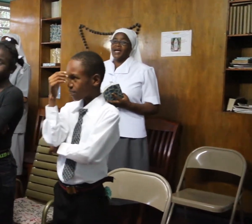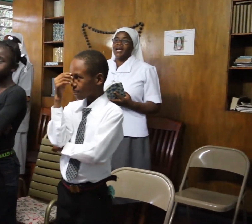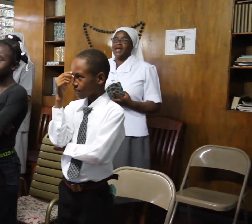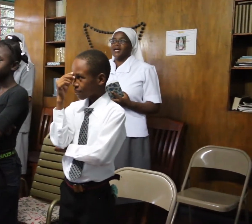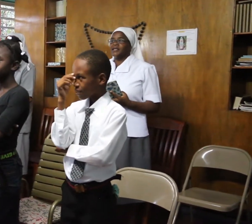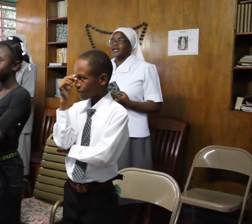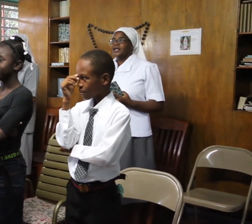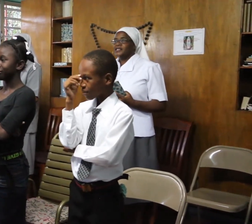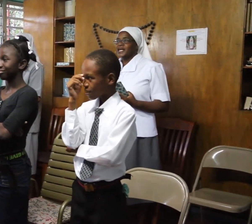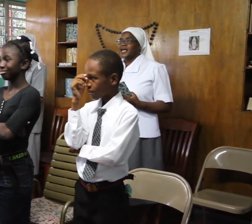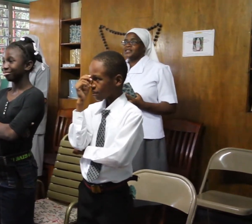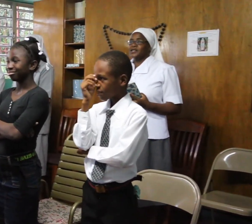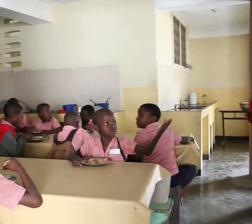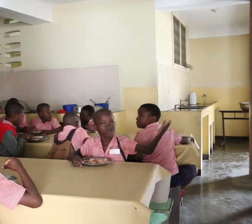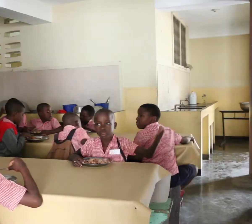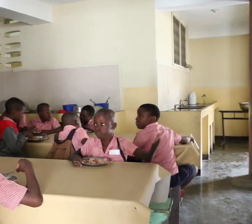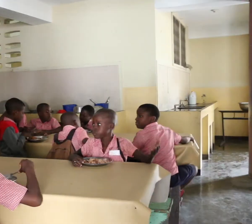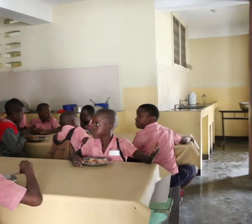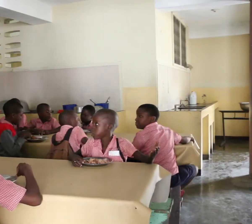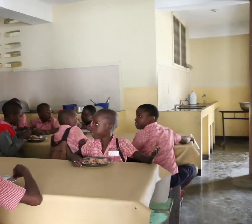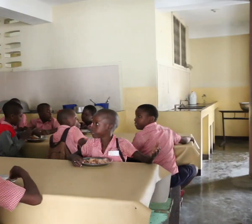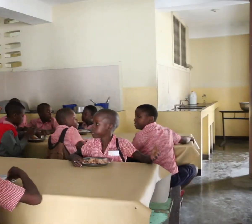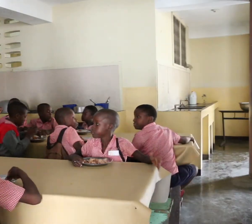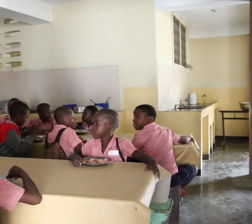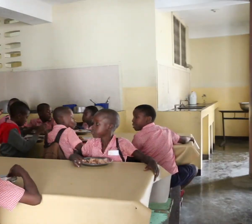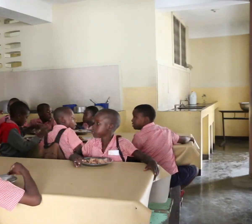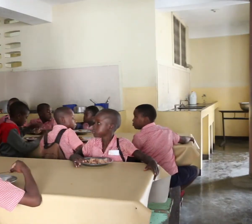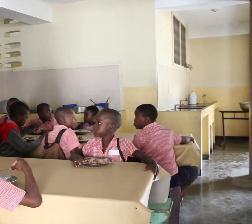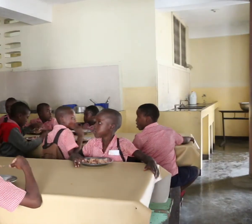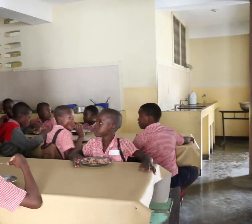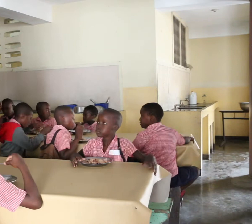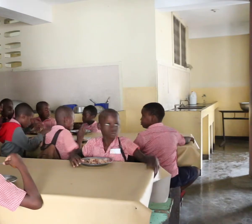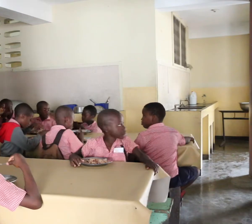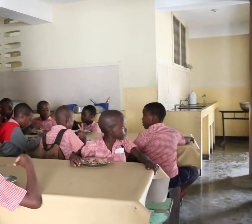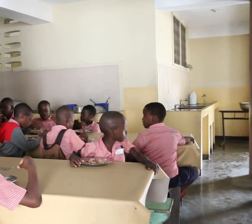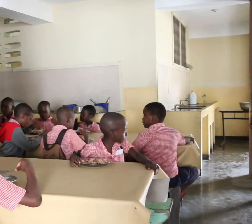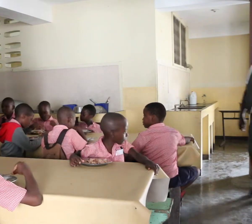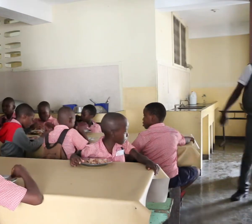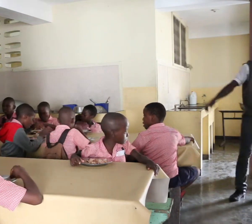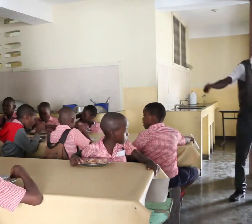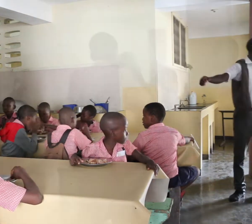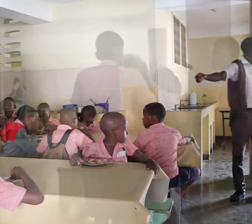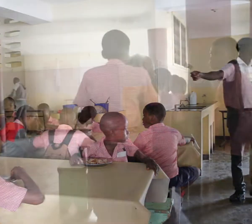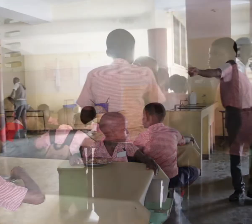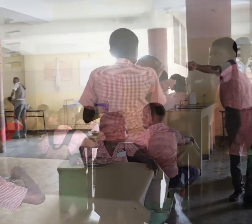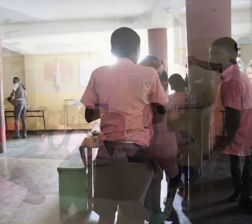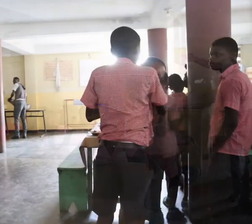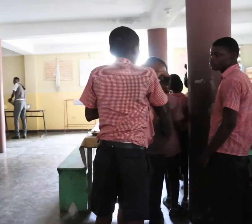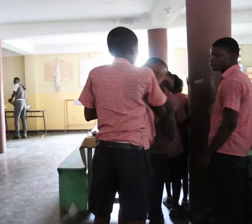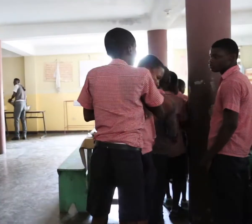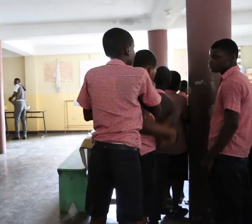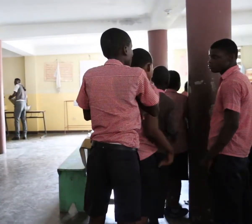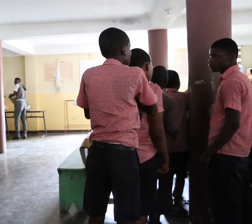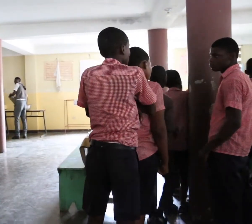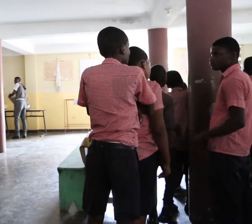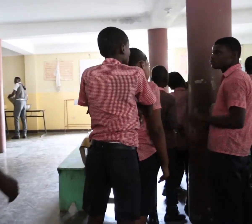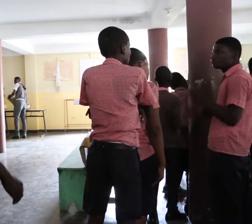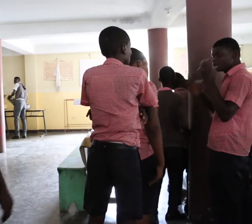mais aussi du manque de moyens des parents qui, eux, ne peuvent pas advenir à leurs besoins. En